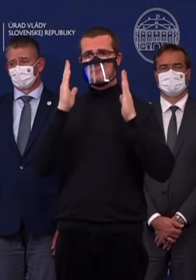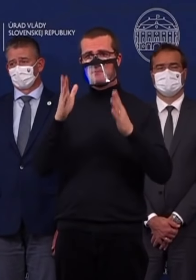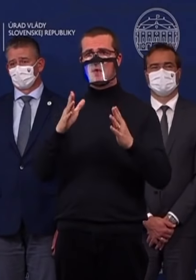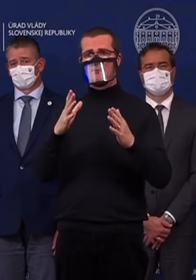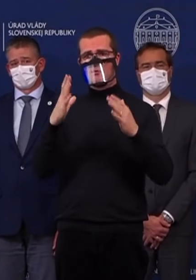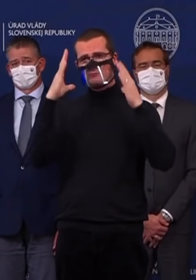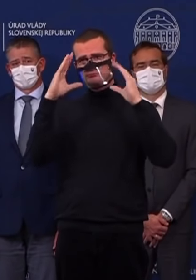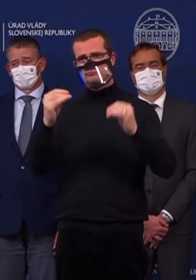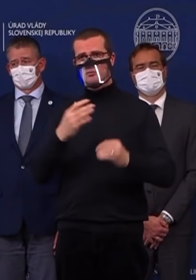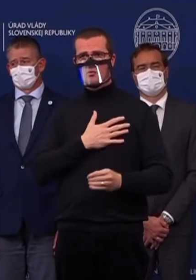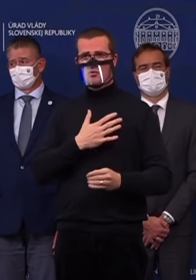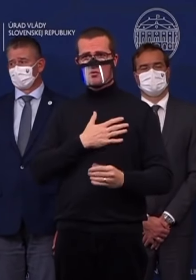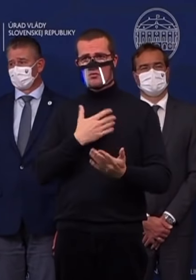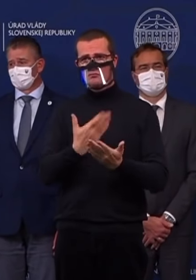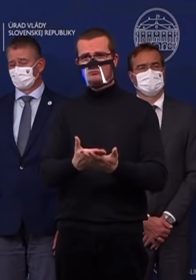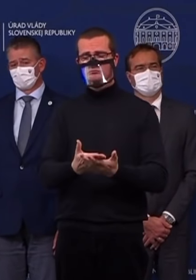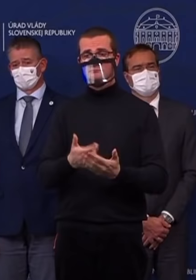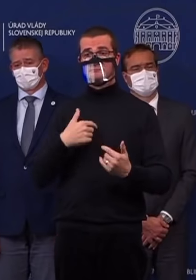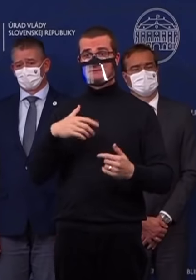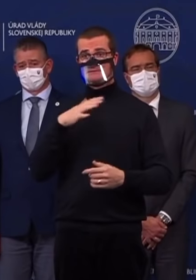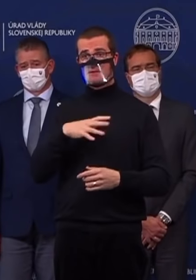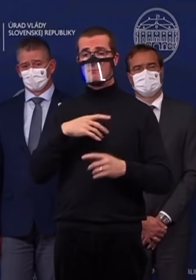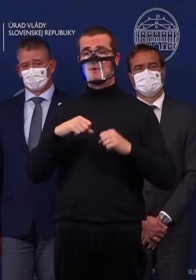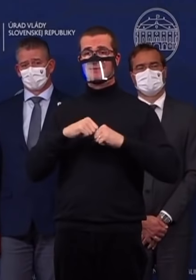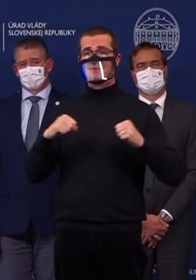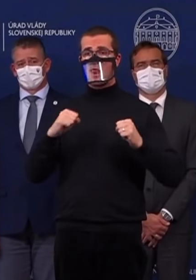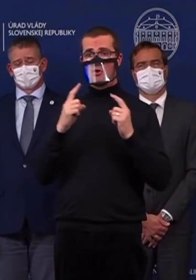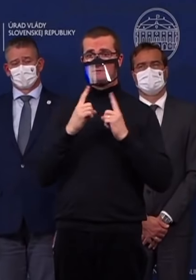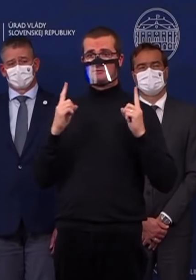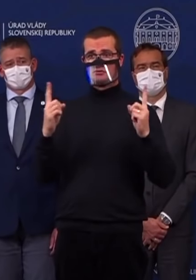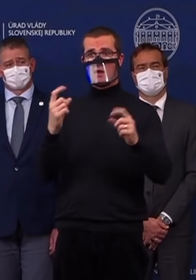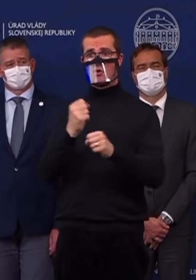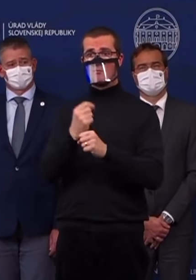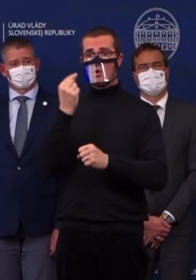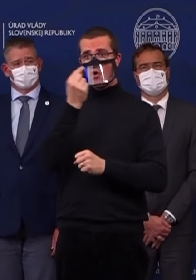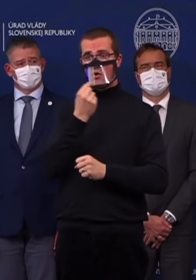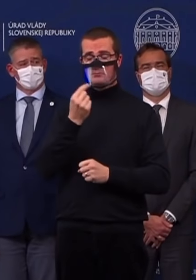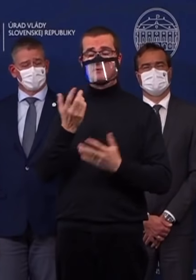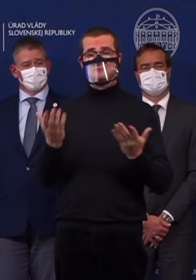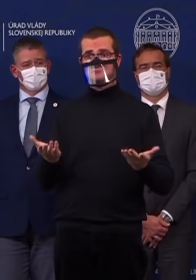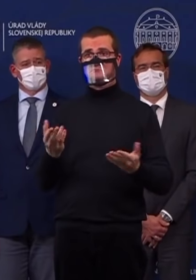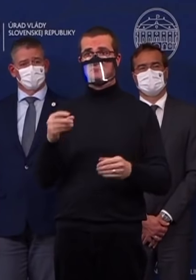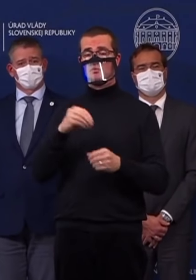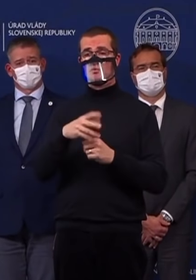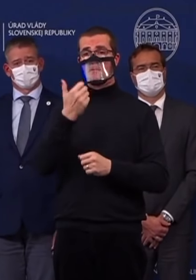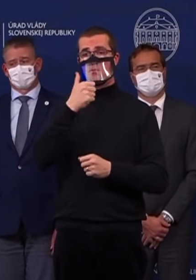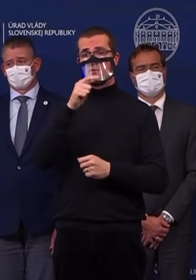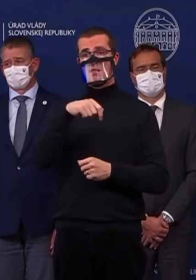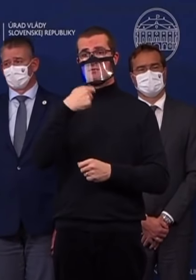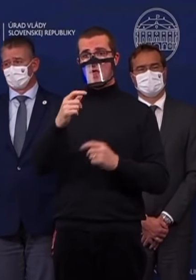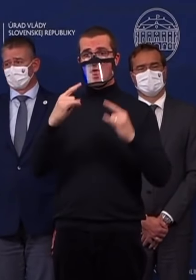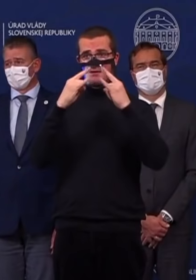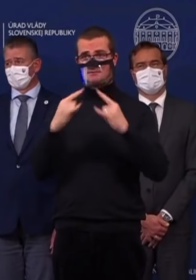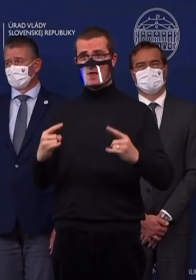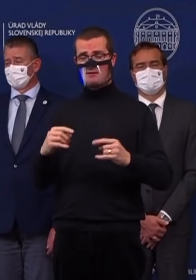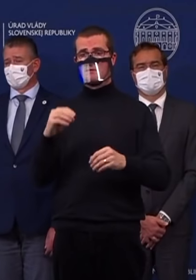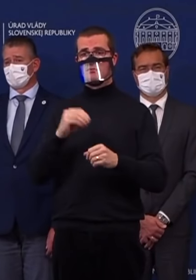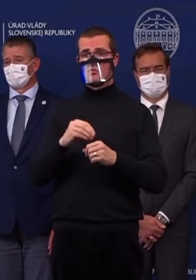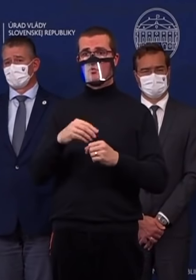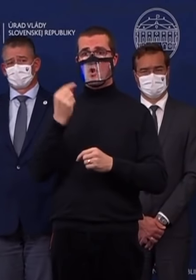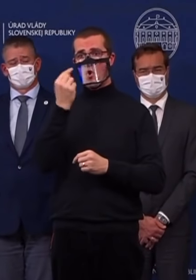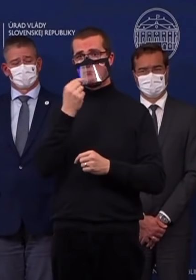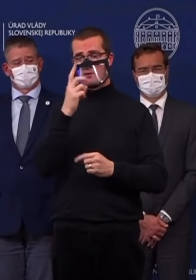To znamená, stali sa aj také rozhodnutia, že sme chceli napríklad v telocvični realizovať odbery a na základe toho, že podnikateľ poskytol stany, tak tie